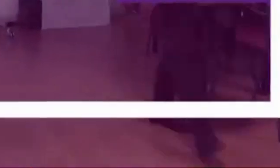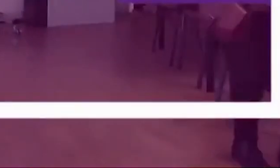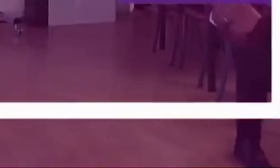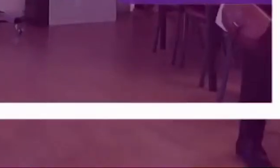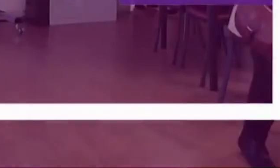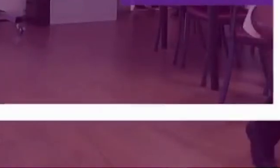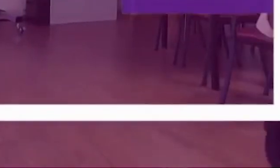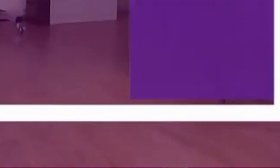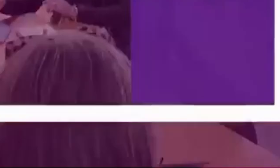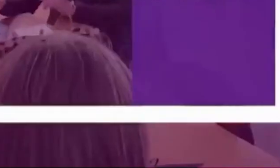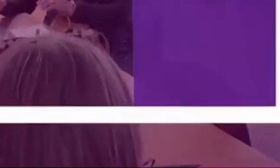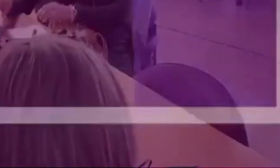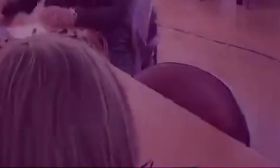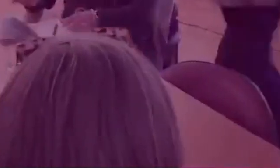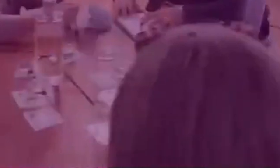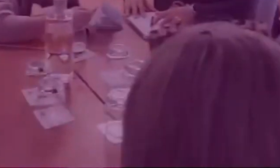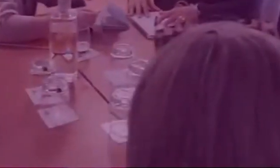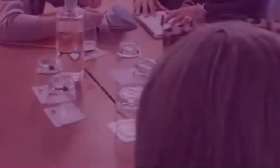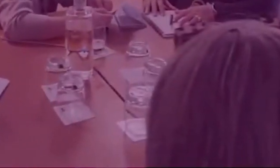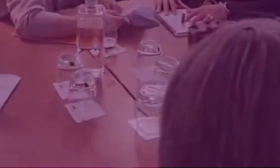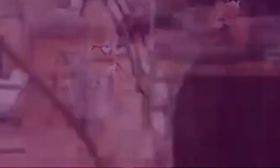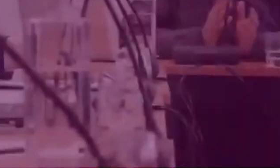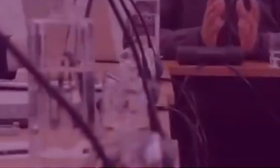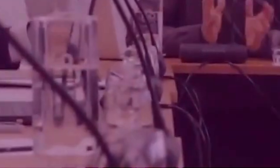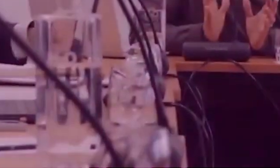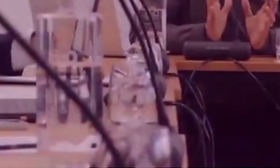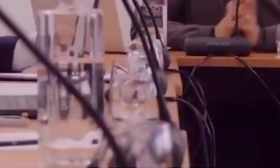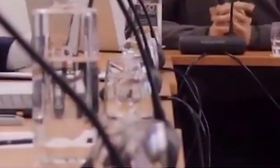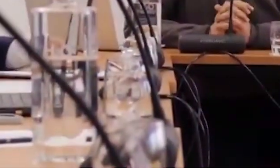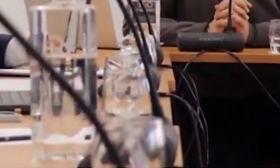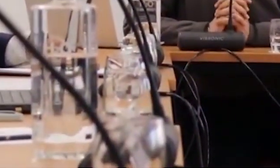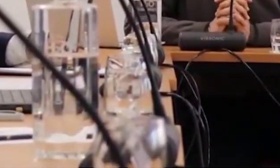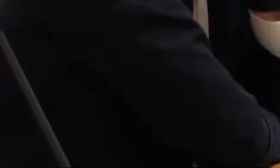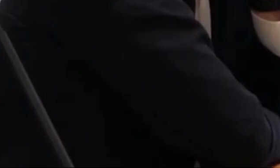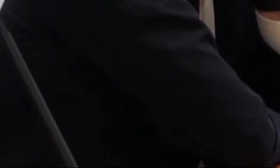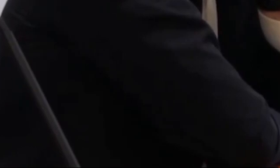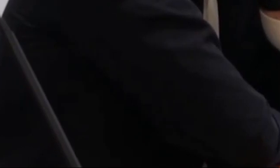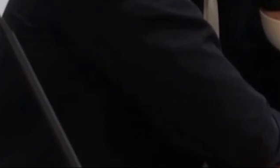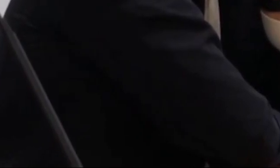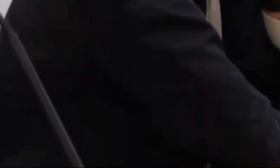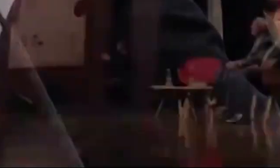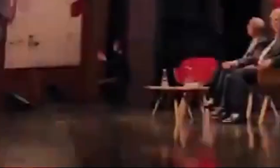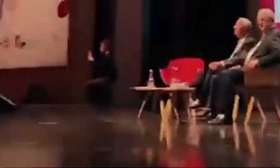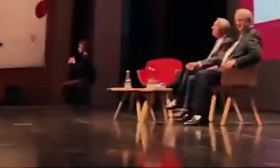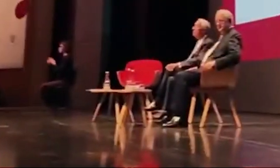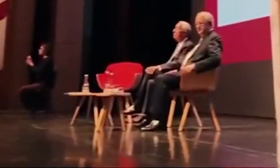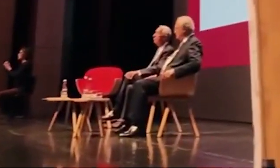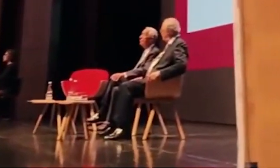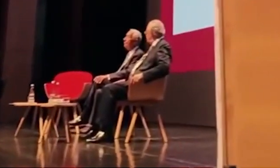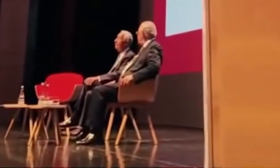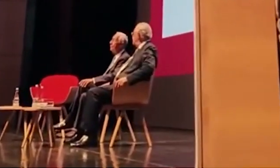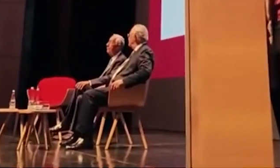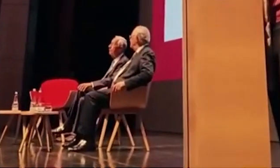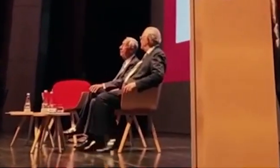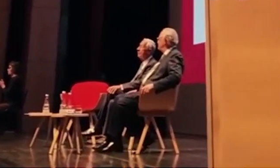espaço exclusivo para formandos, mentores e mentorados que querem fortalecer laços, partilhar experiências e construir juntos o futuro da